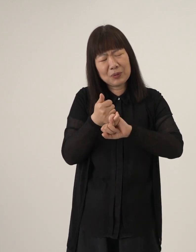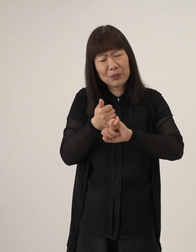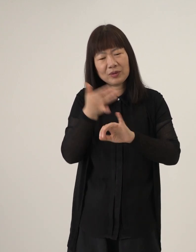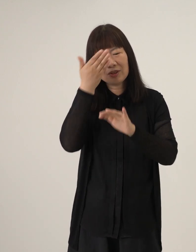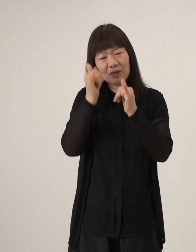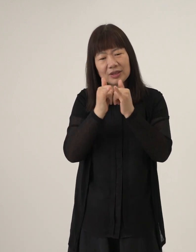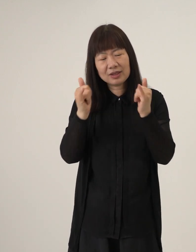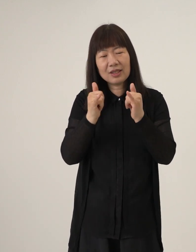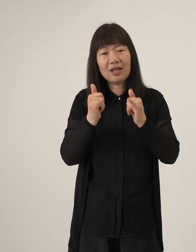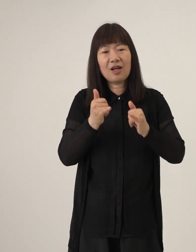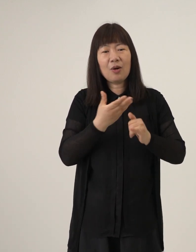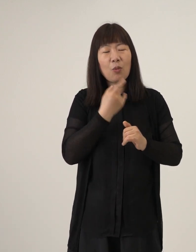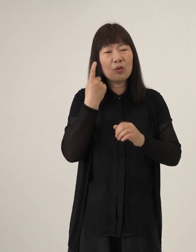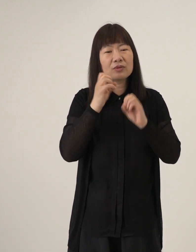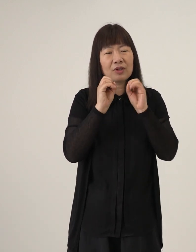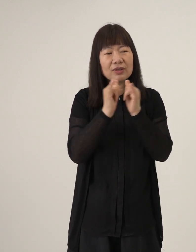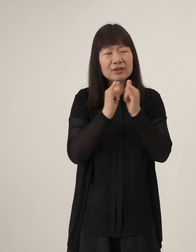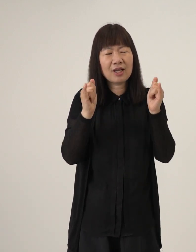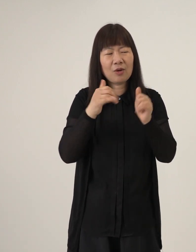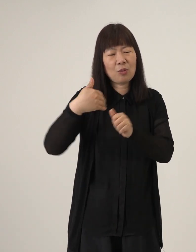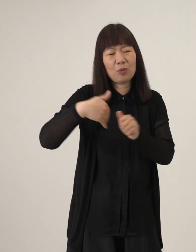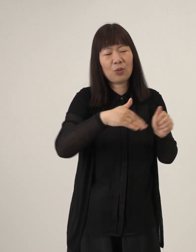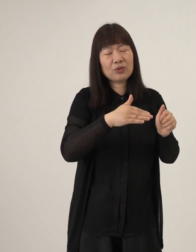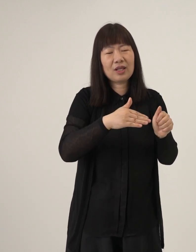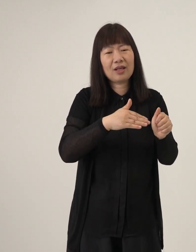좀 선교사로 보내주십시오.